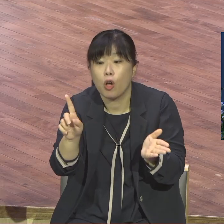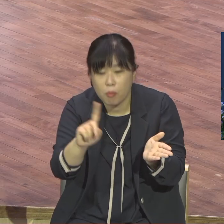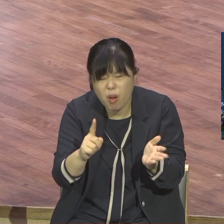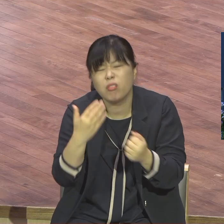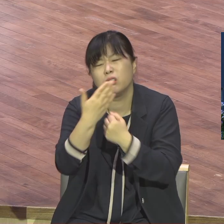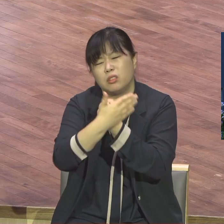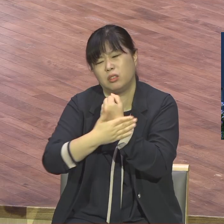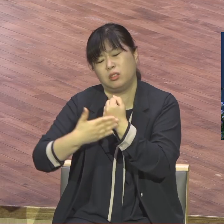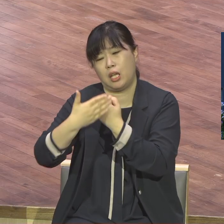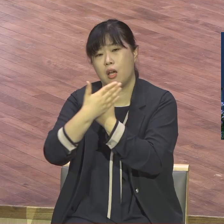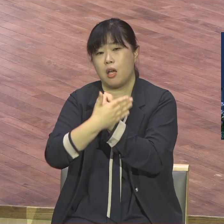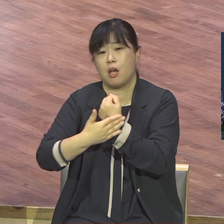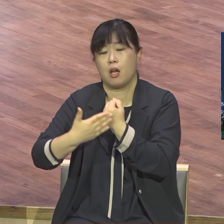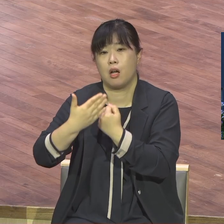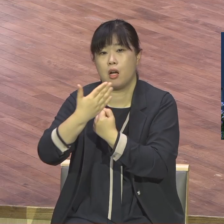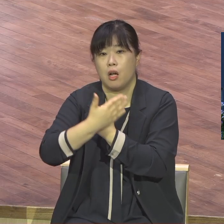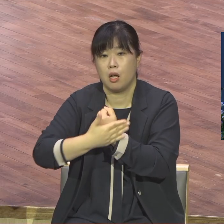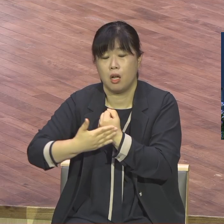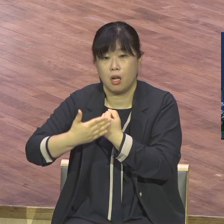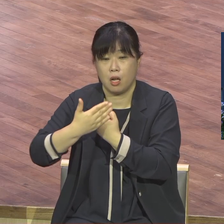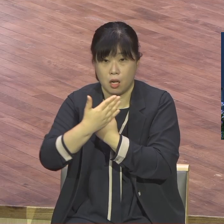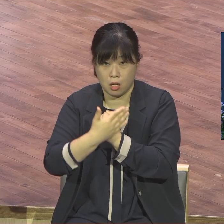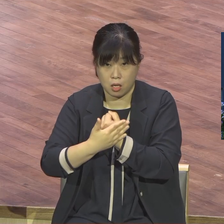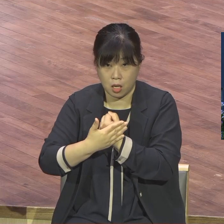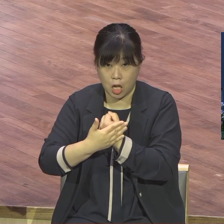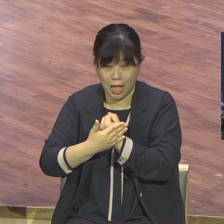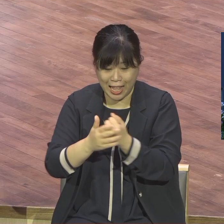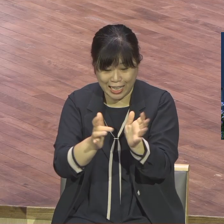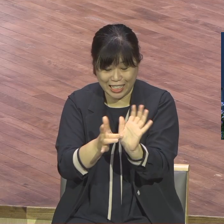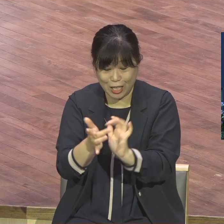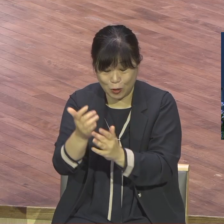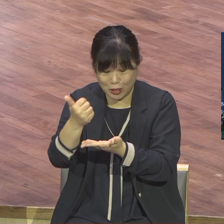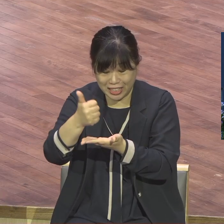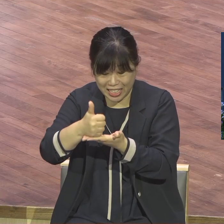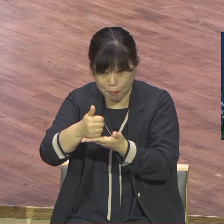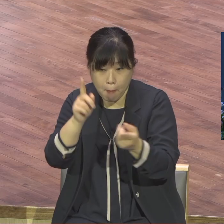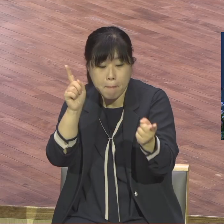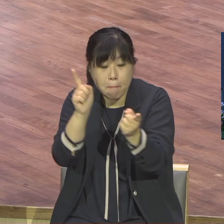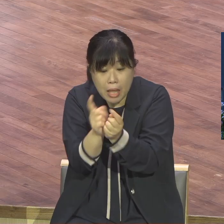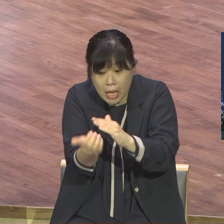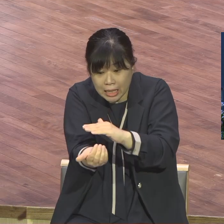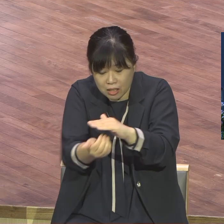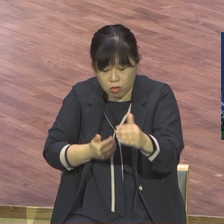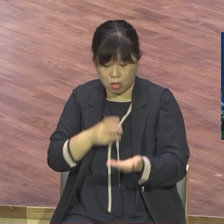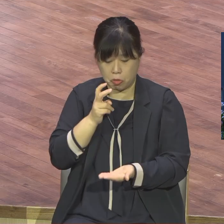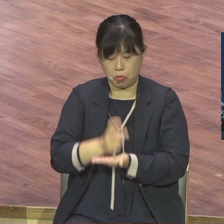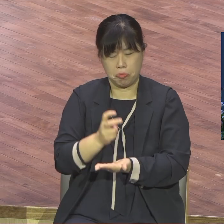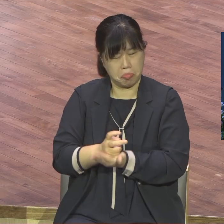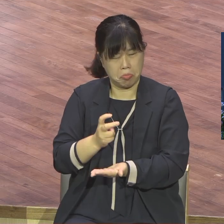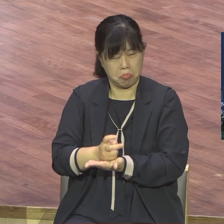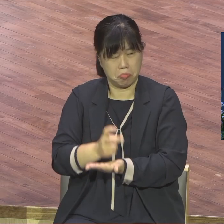예수님을 만나기 전까지 사도 바울은 율법주의의 대명사였어요.